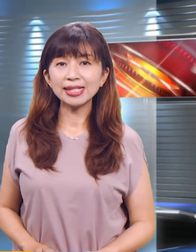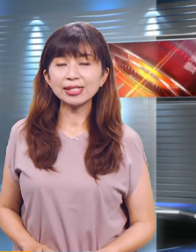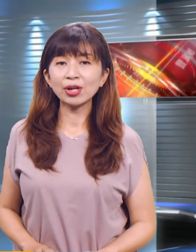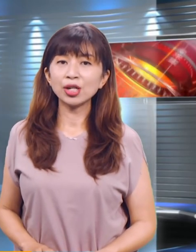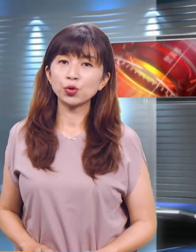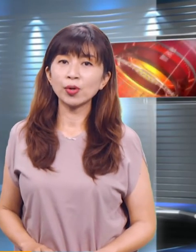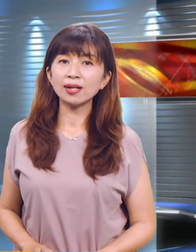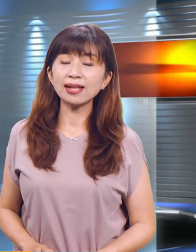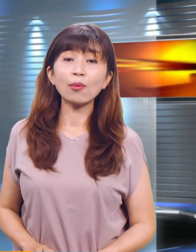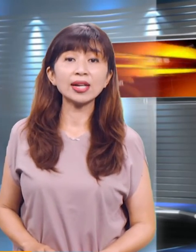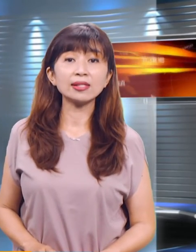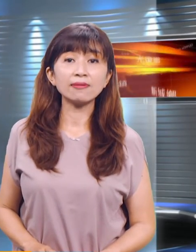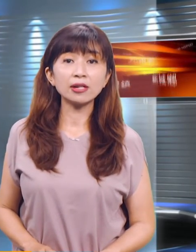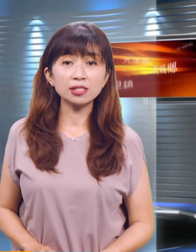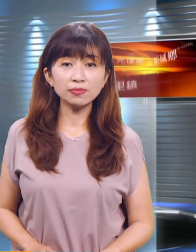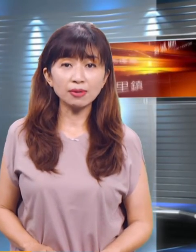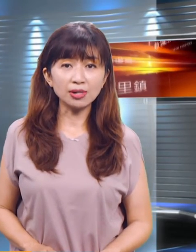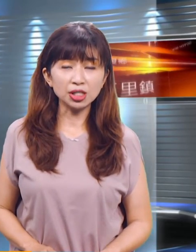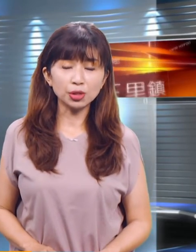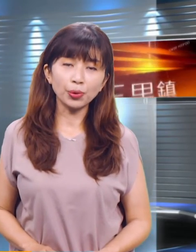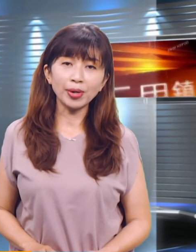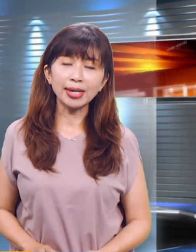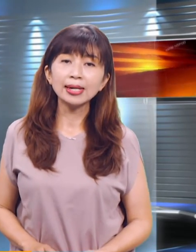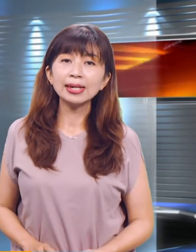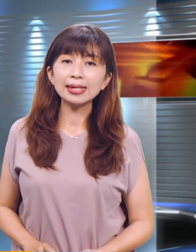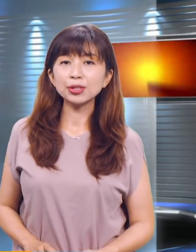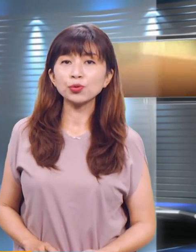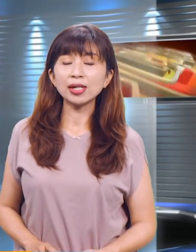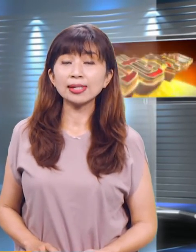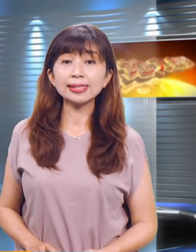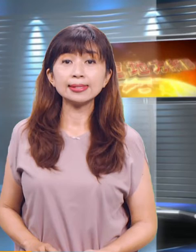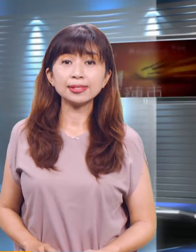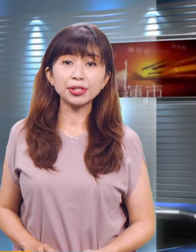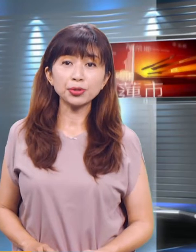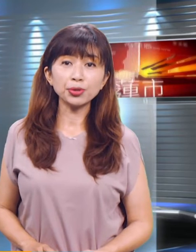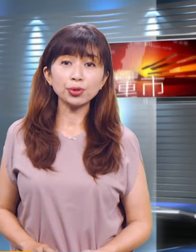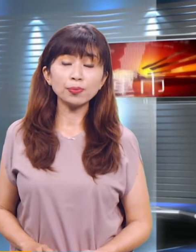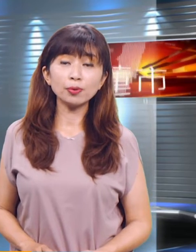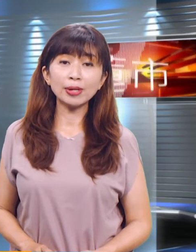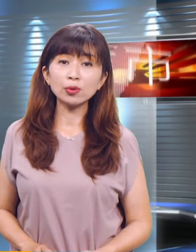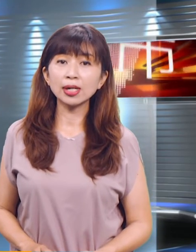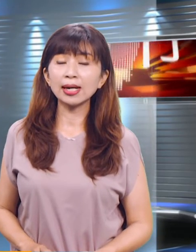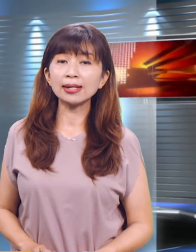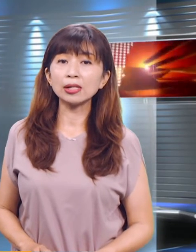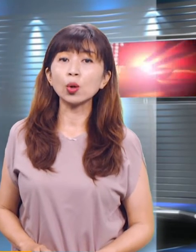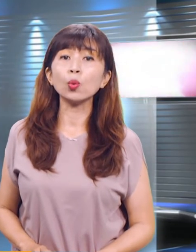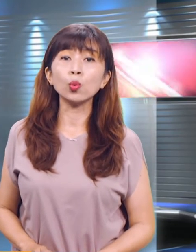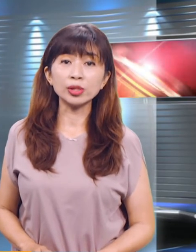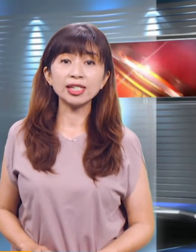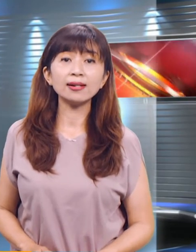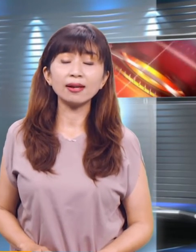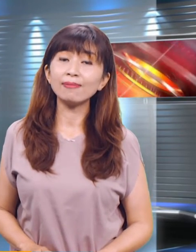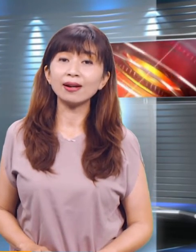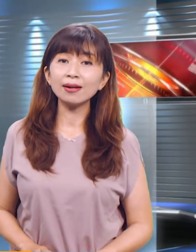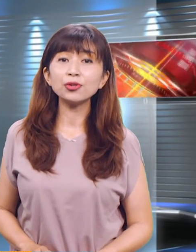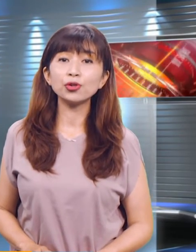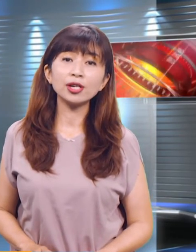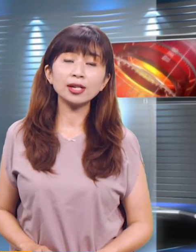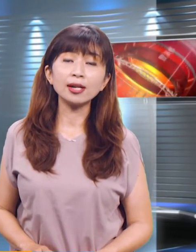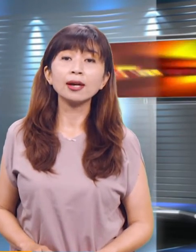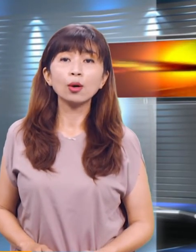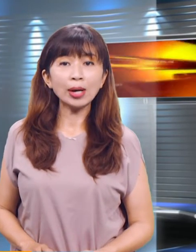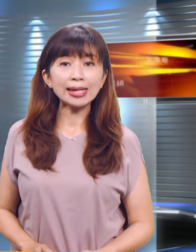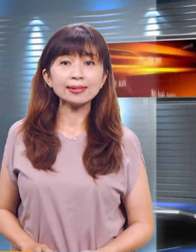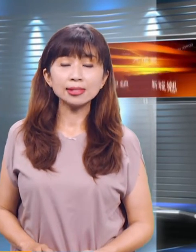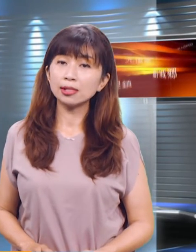你好，欢迎收看4月25号大花莲地方新闻，我是吕慧。25号，疫情指挥中心宣布，本土个案有